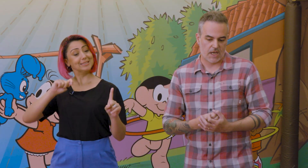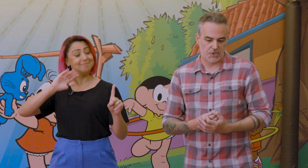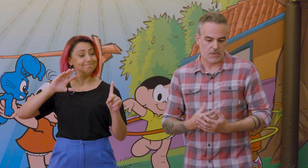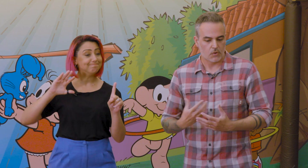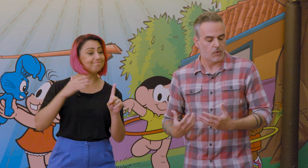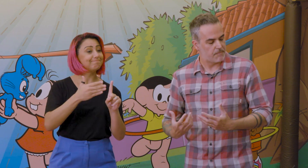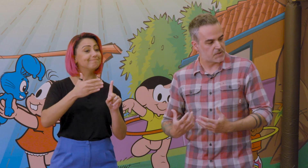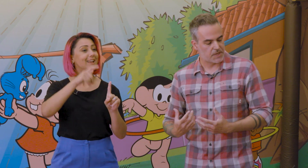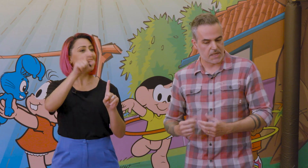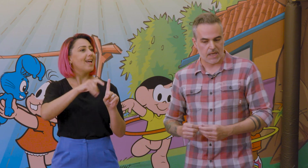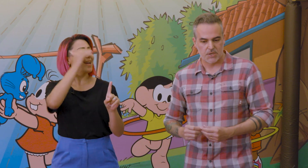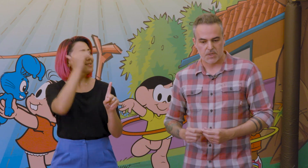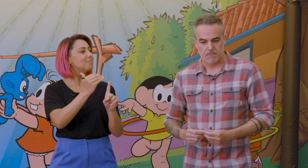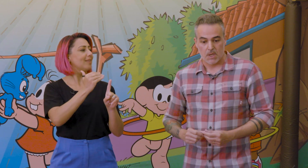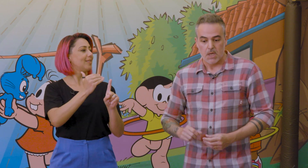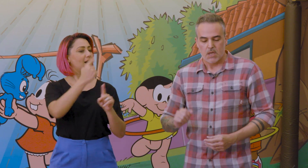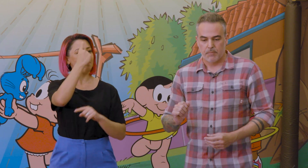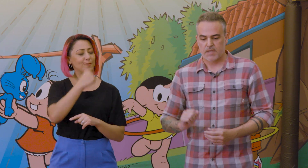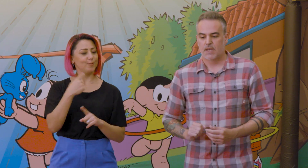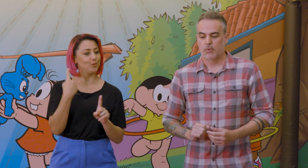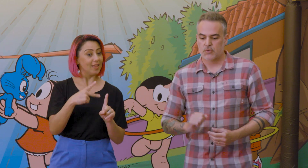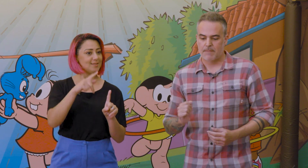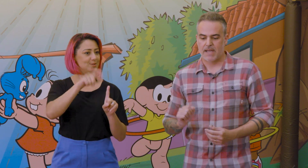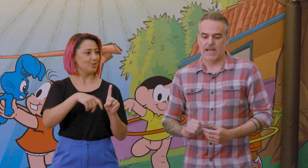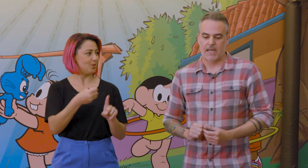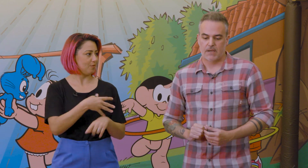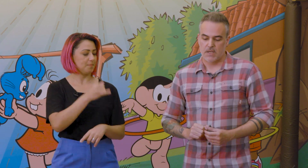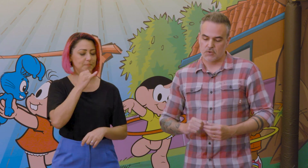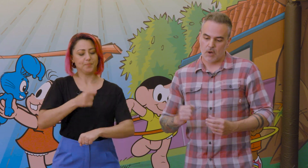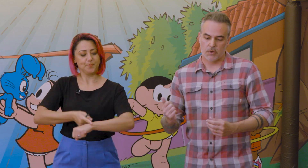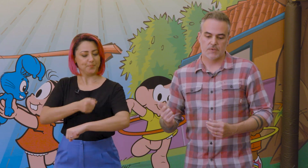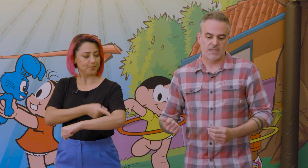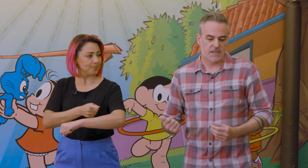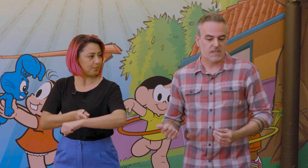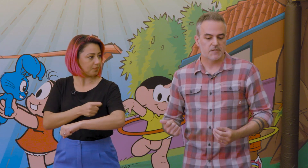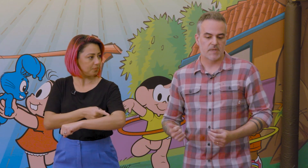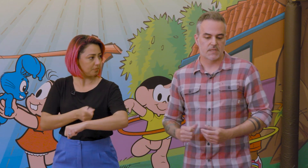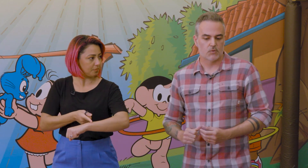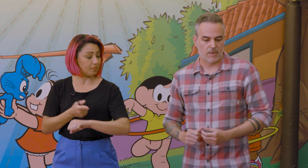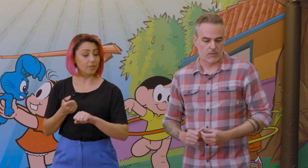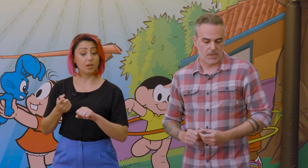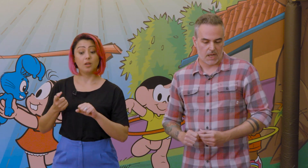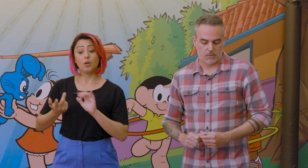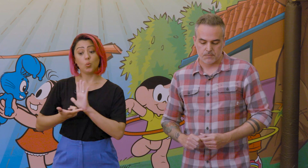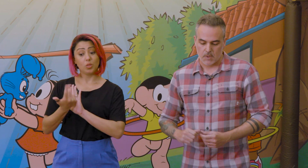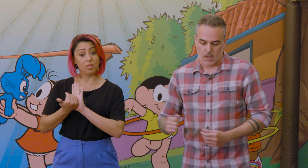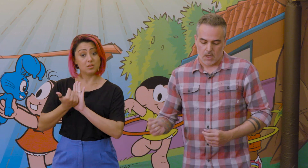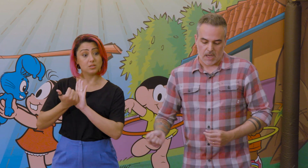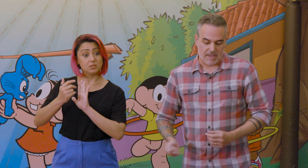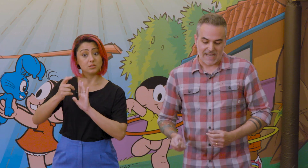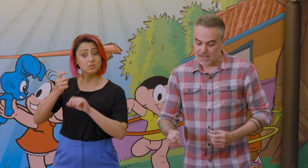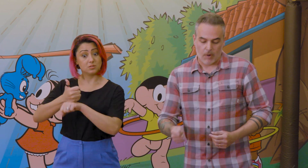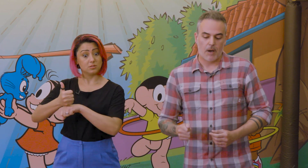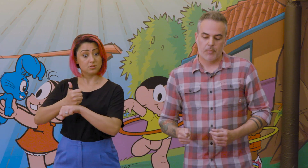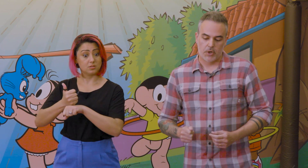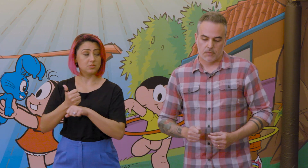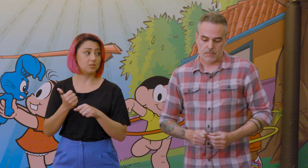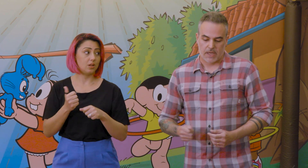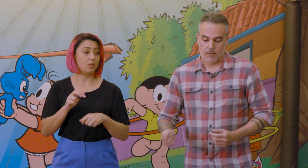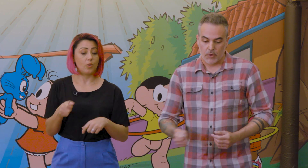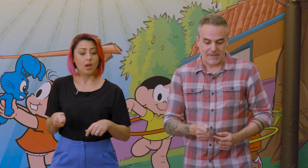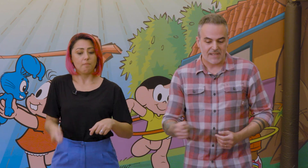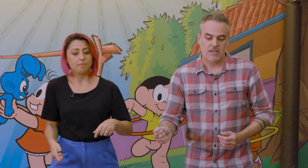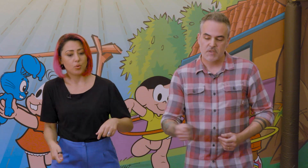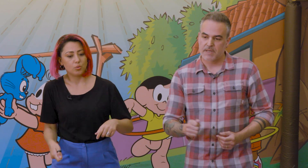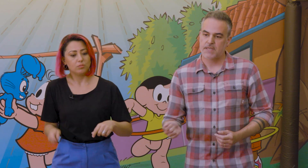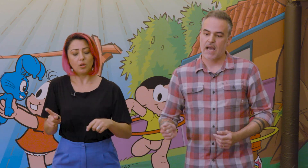do personagem com a personalidade. E, por exemplo, o uso da bengala. Isso é algo que os desenhistas precisam tomar cuidado. A bengala não é um apoio,